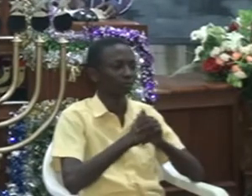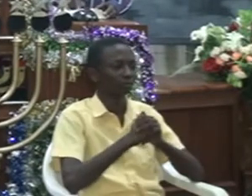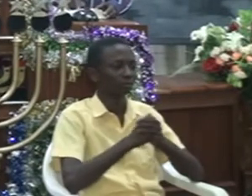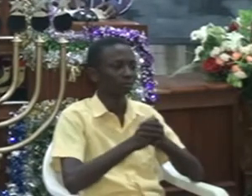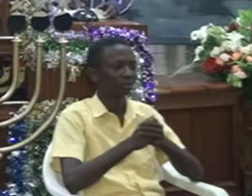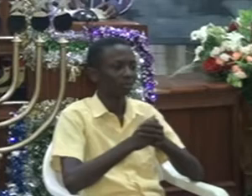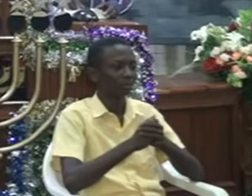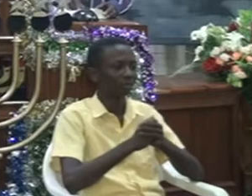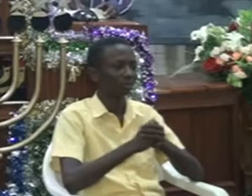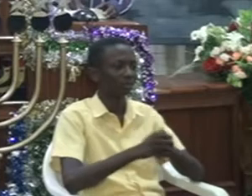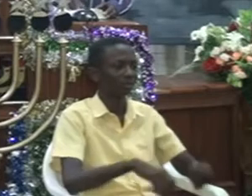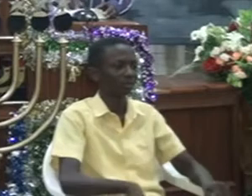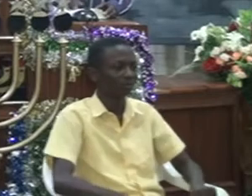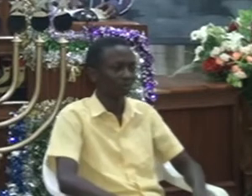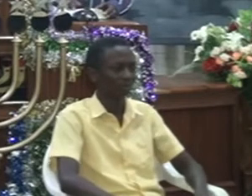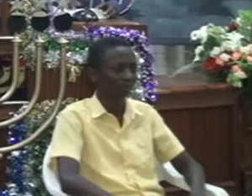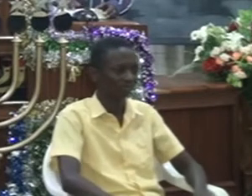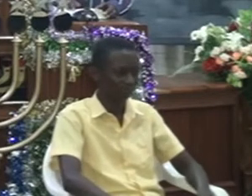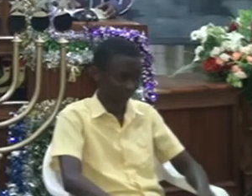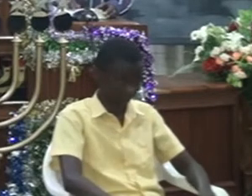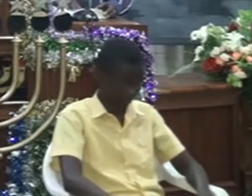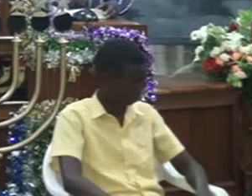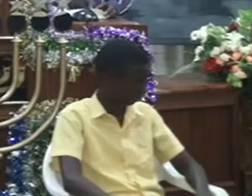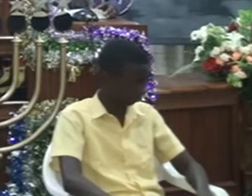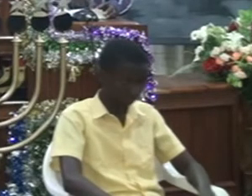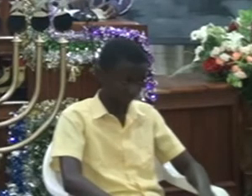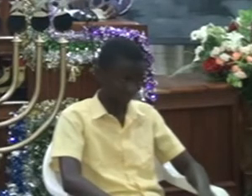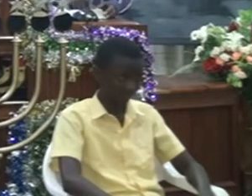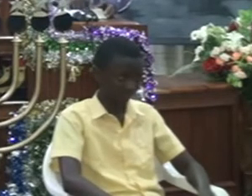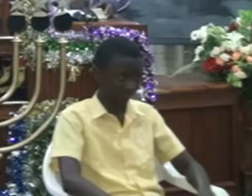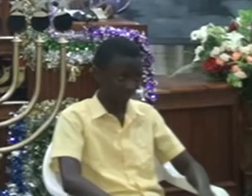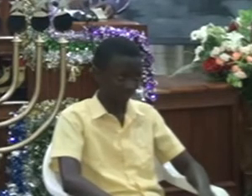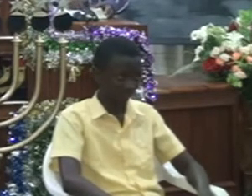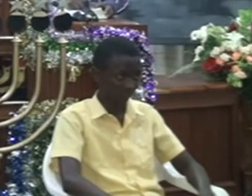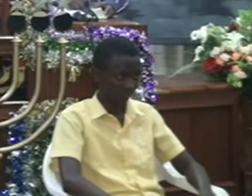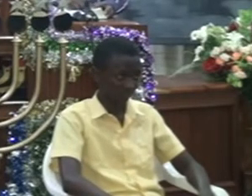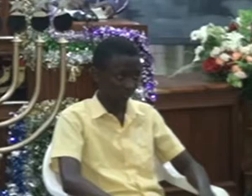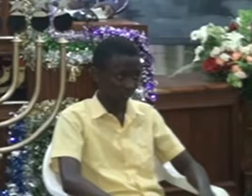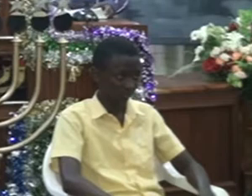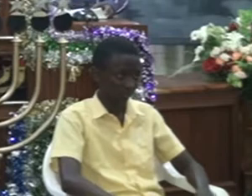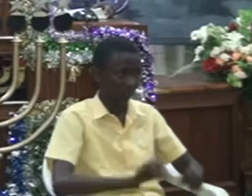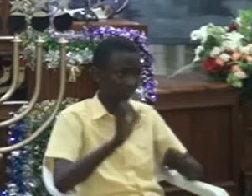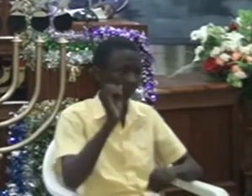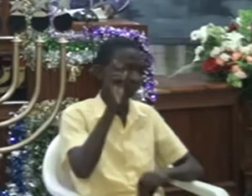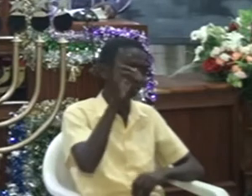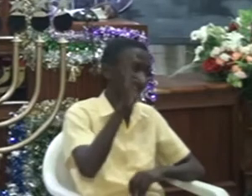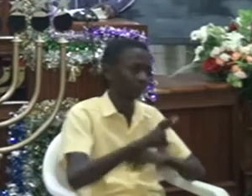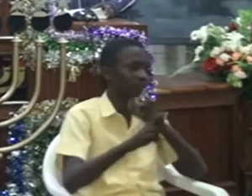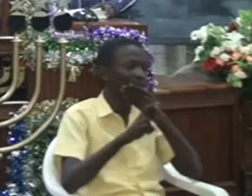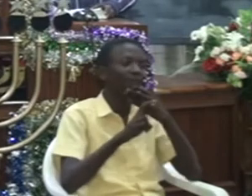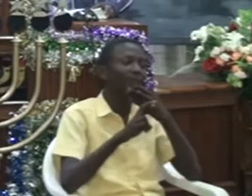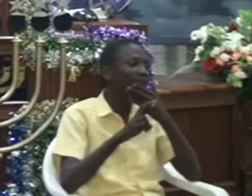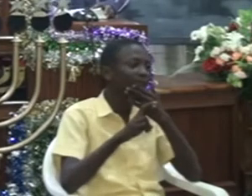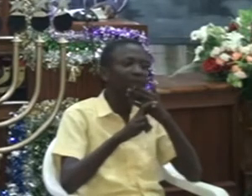Mupate kutimizwa kwa utimilifu wote wa Mungu. Oh, hivi